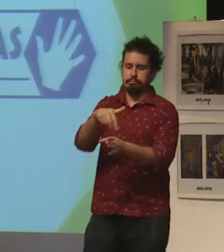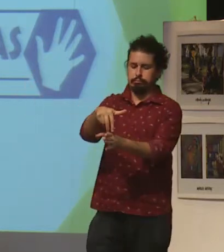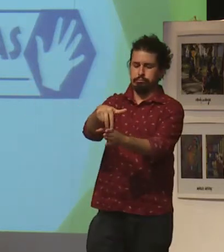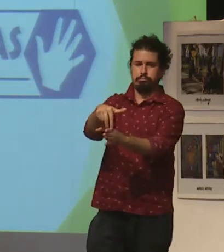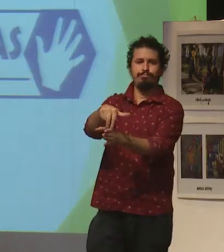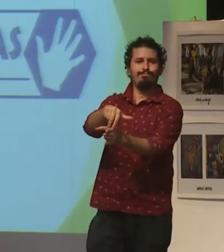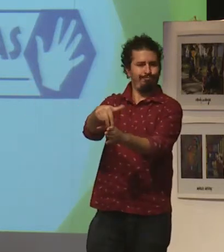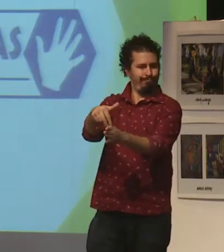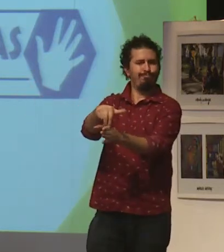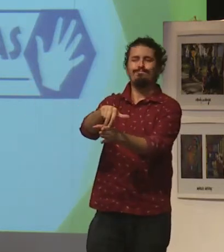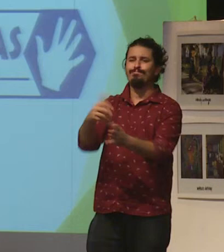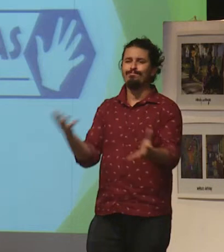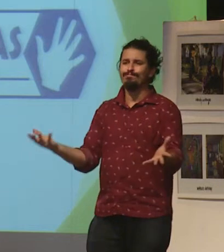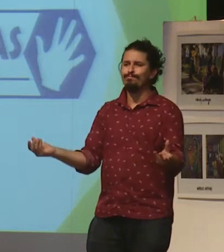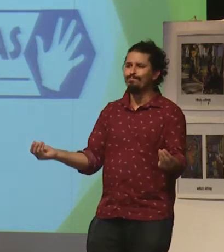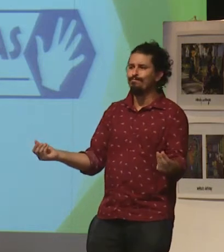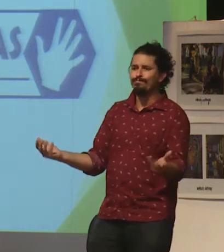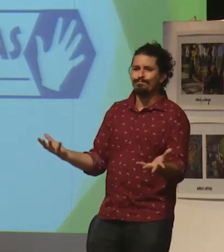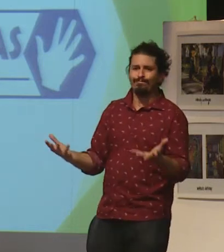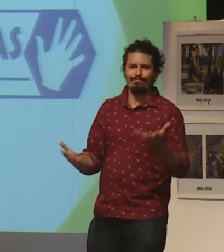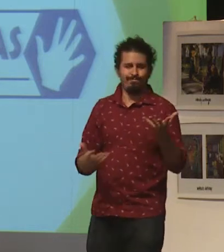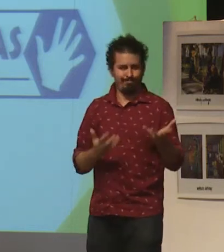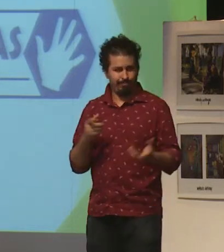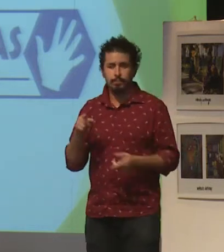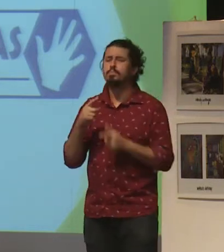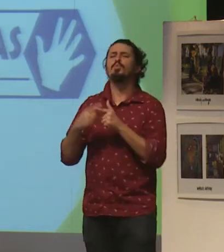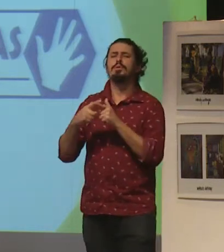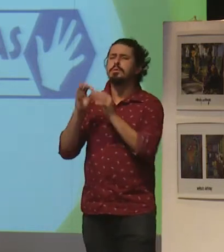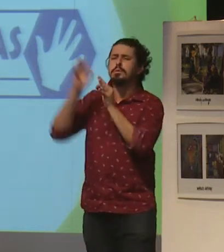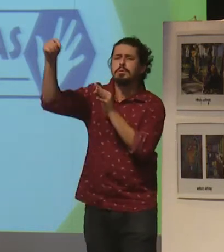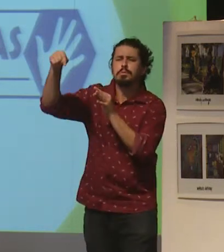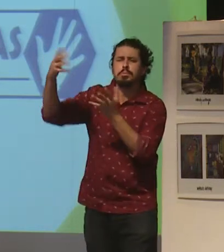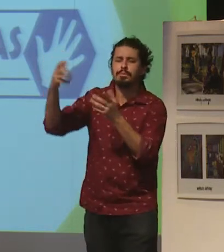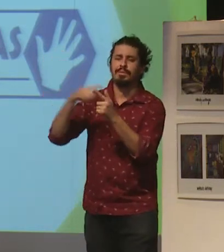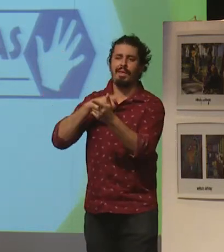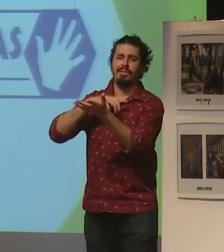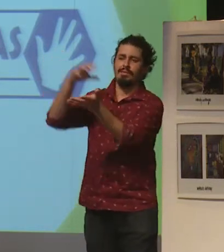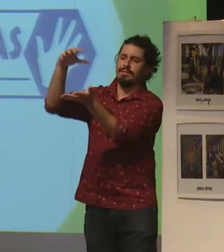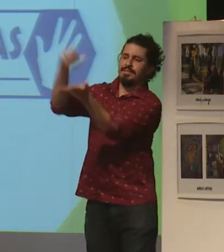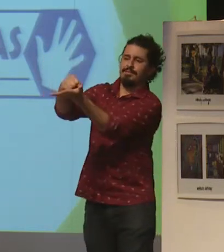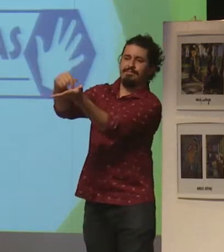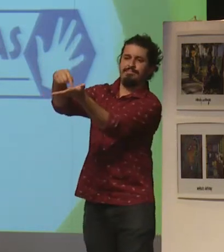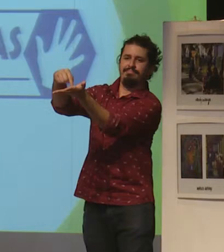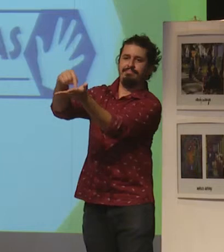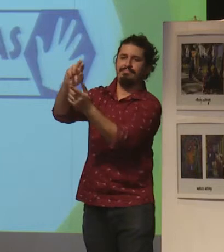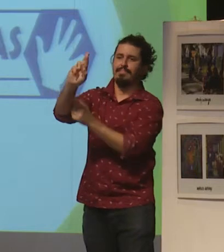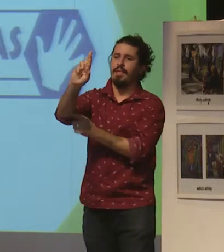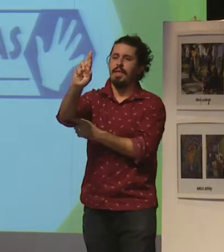de ensino à distância, né? A gente ficava em cima de uma ponte sem saber como fazer. Em cima do muro, vou para lá, vou para cá, como é que eu vou